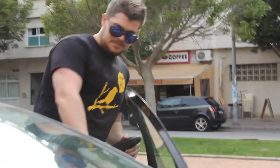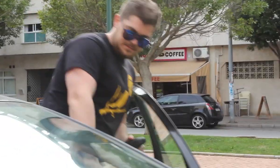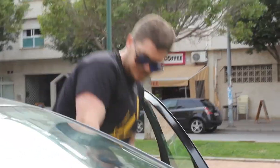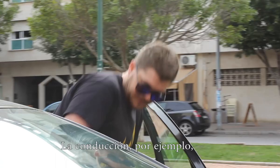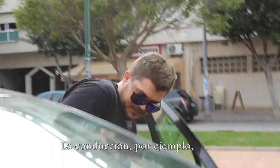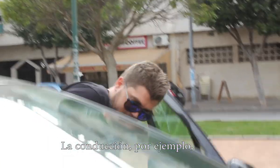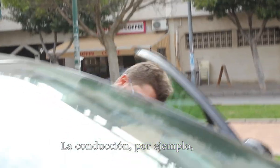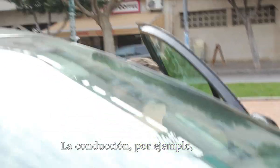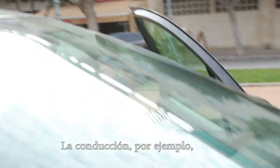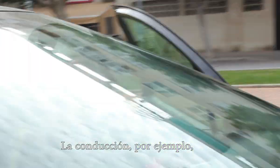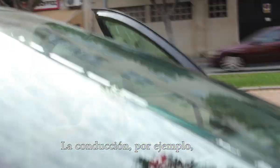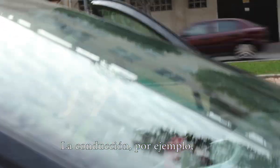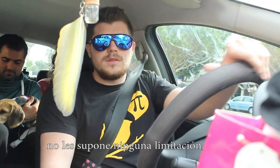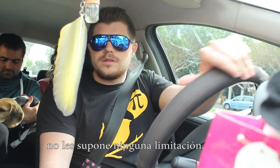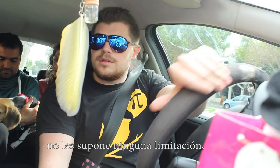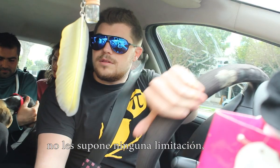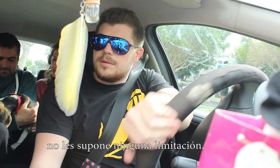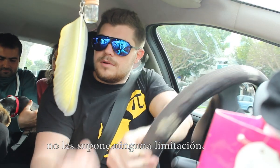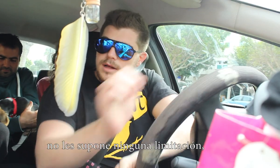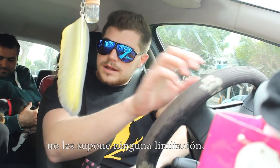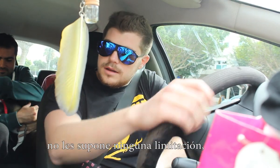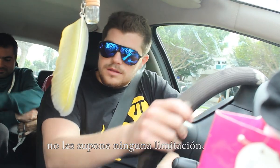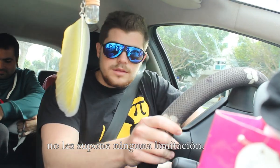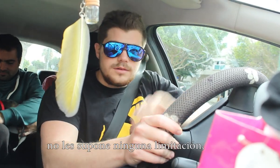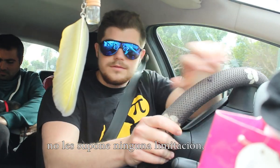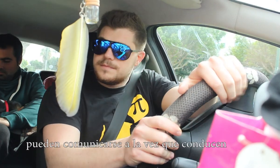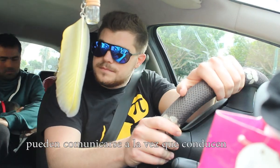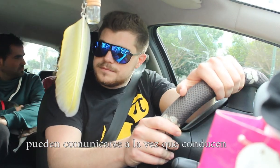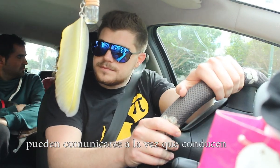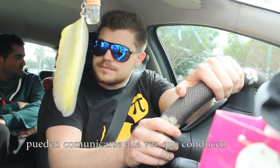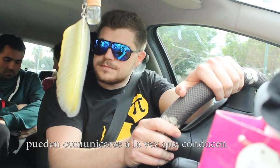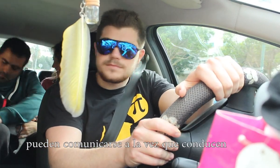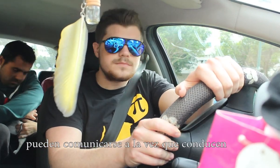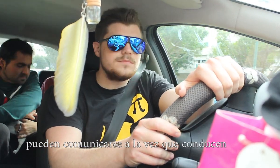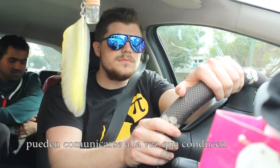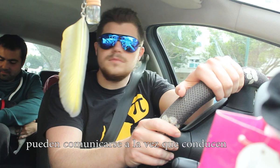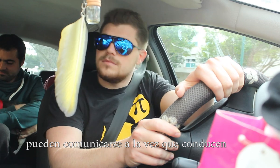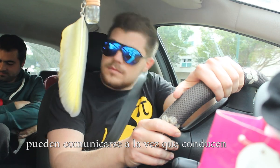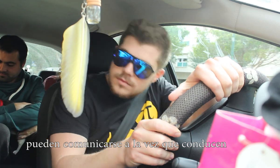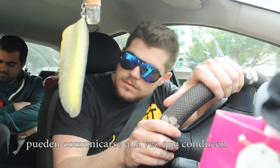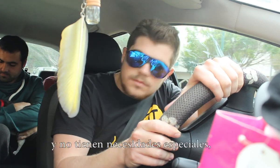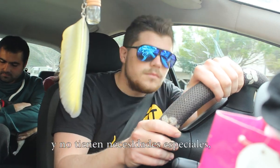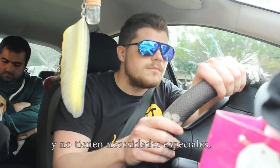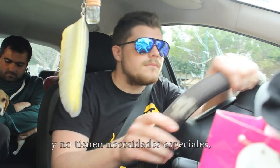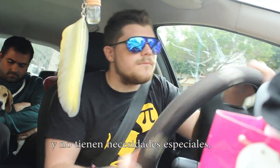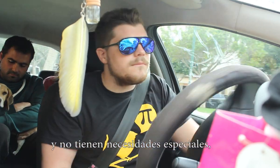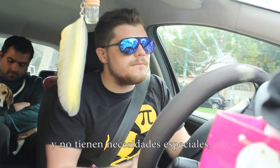La conducción, por ejemplo, no les supone ninguna limitación. Pueden comunicarse a la vez que conducen y no tienen necesidades